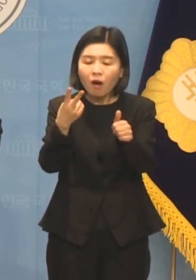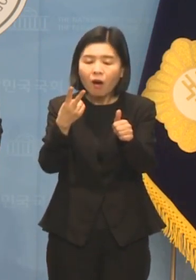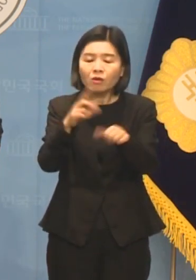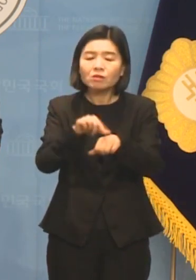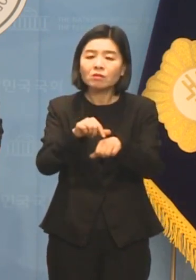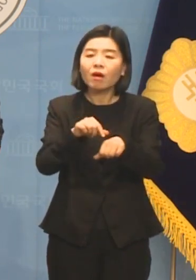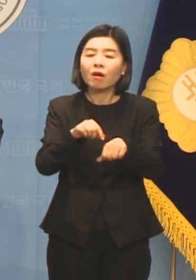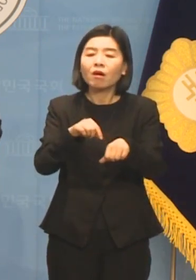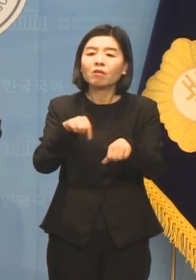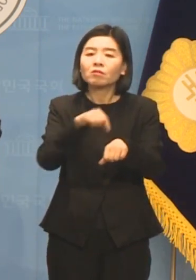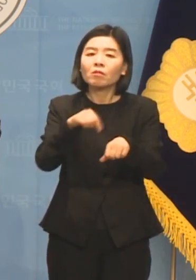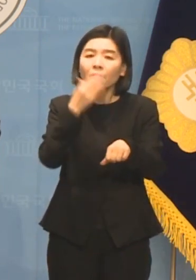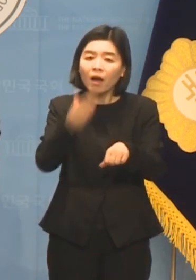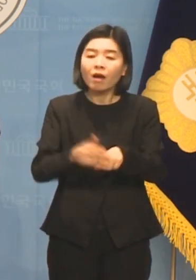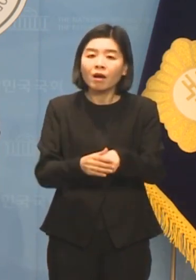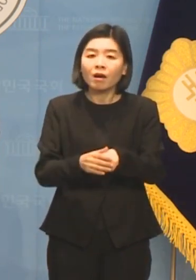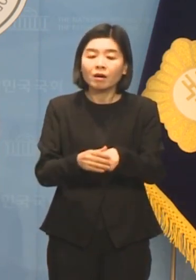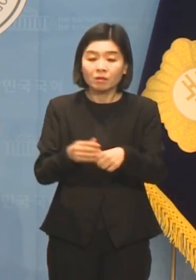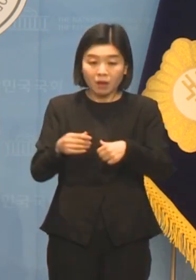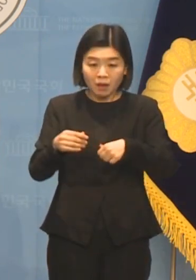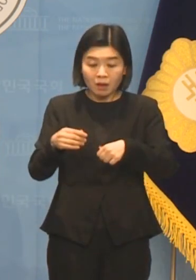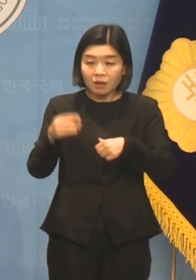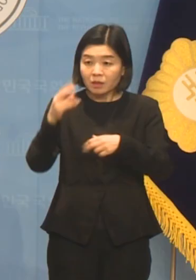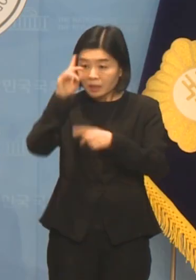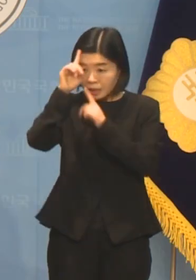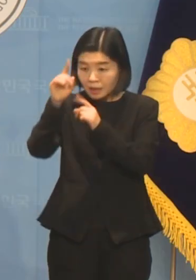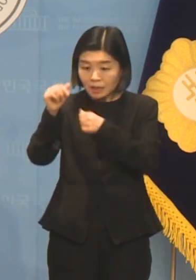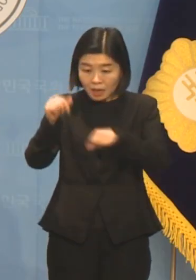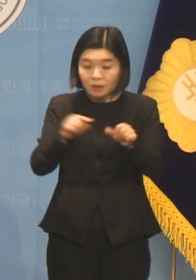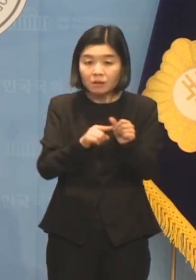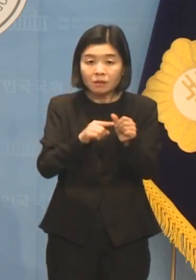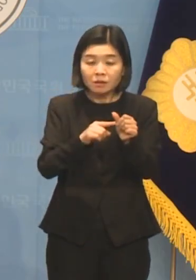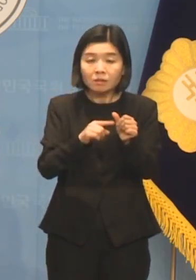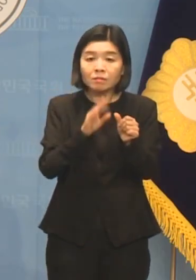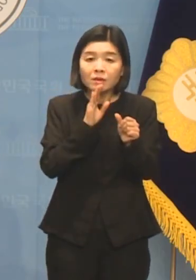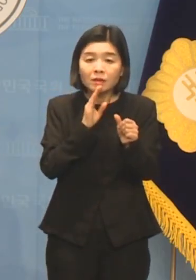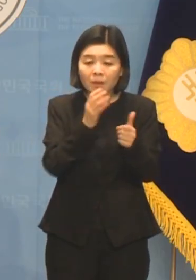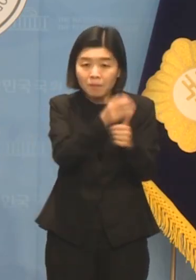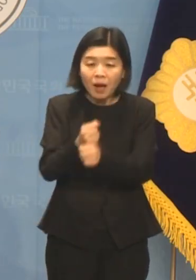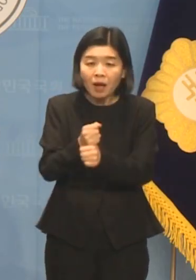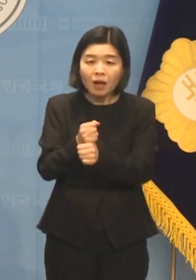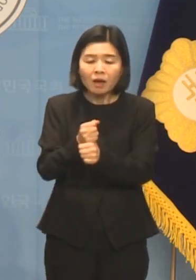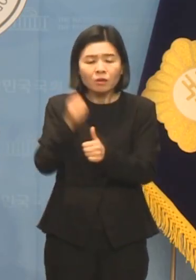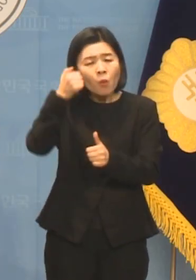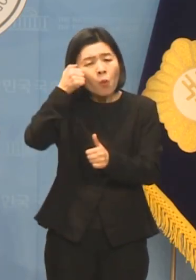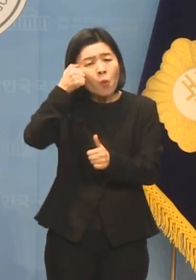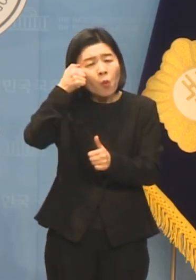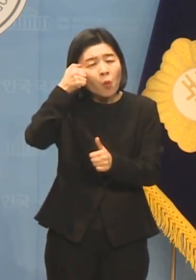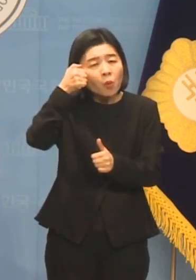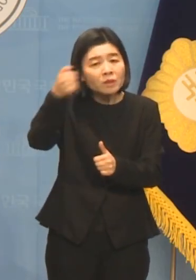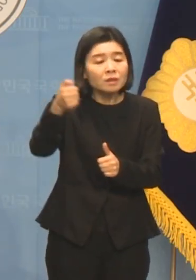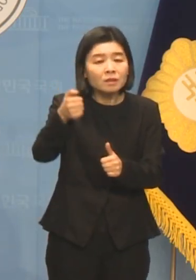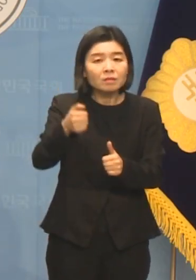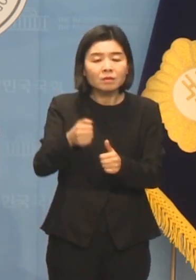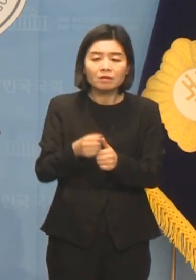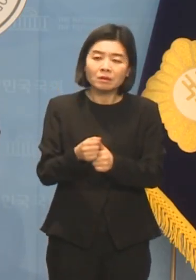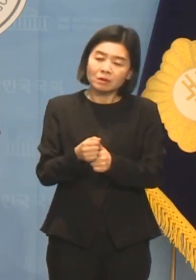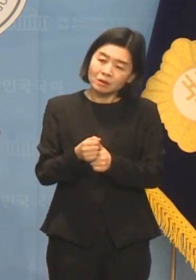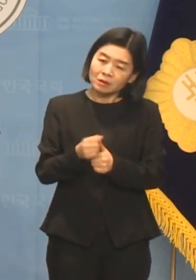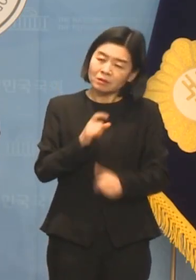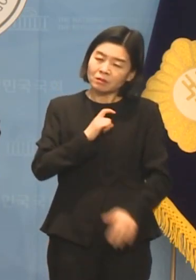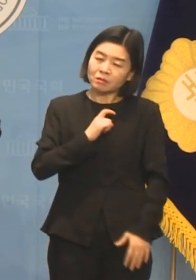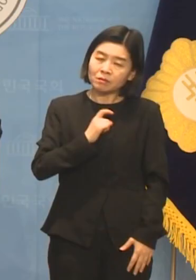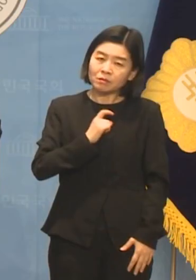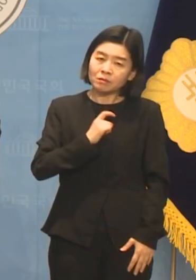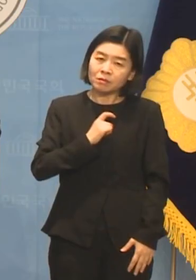치더라도 이후 특정된 피의자를 검거하는 데 다시 50여일이 걸린 것은 누가 봐도 수상합니다.